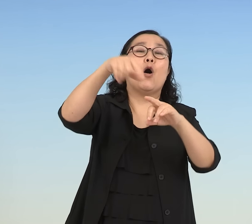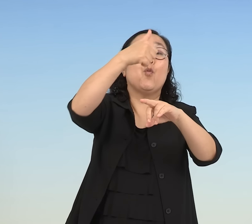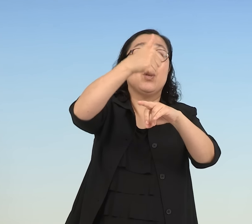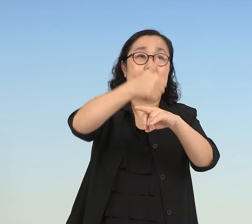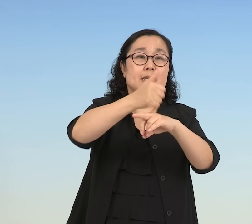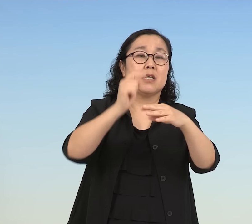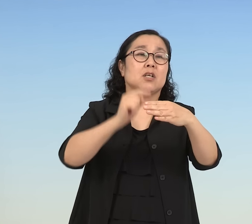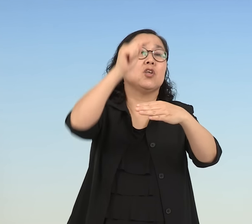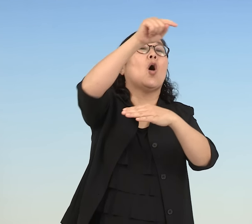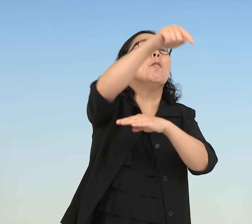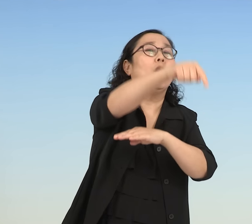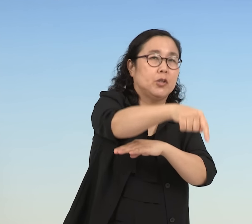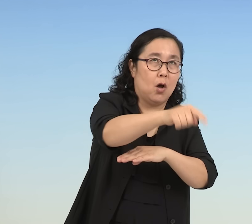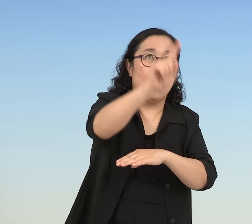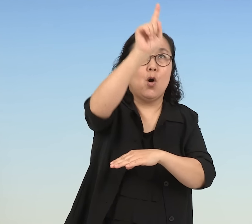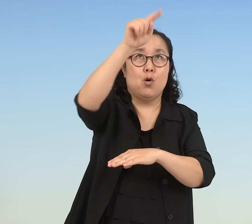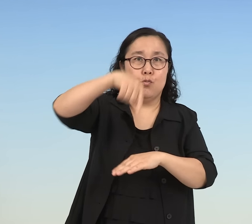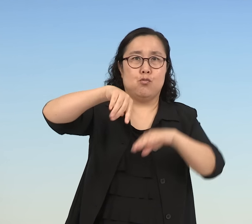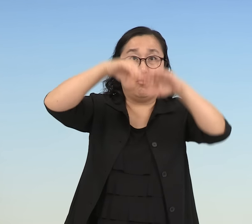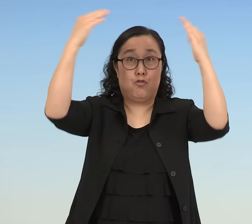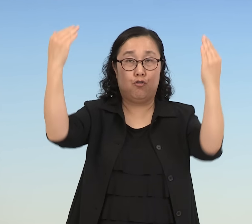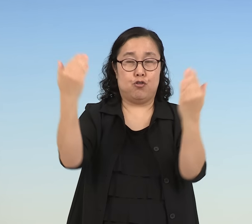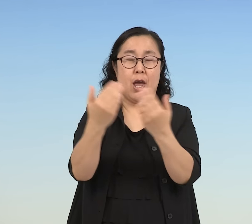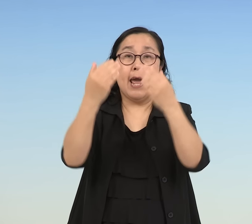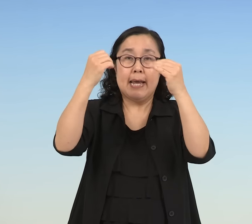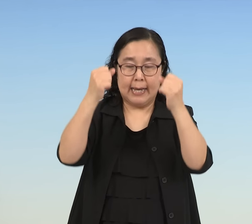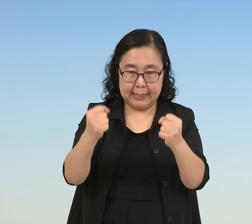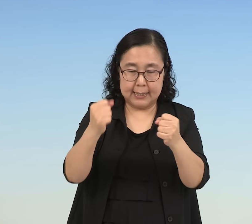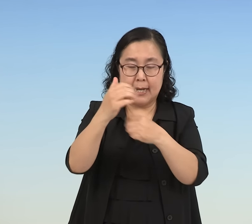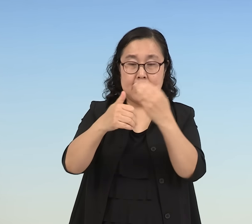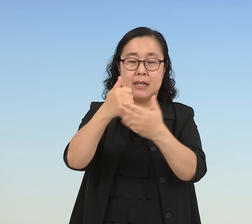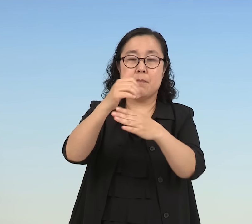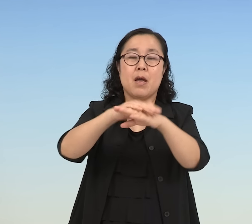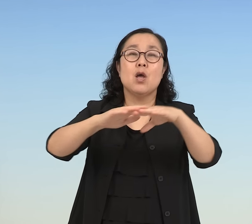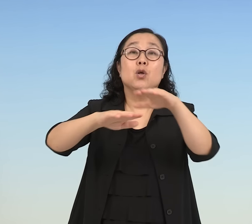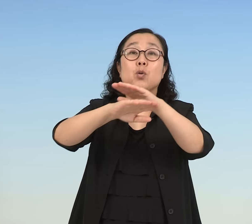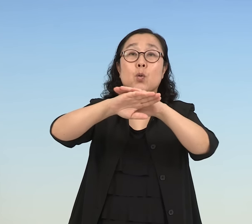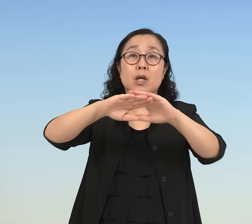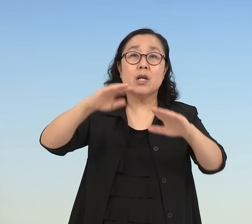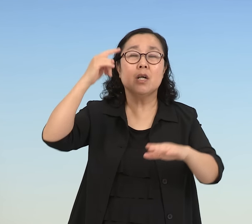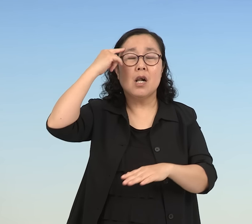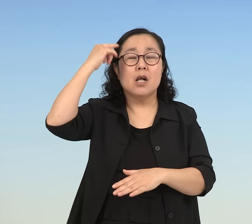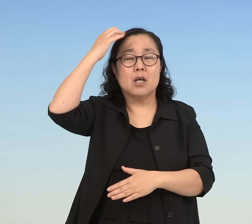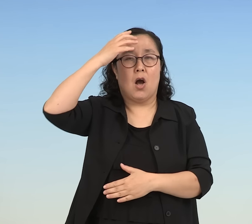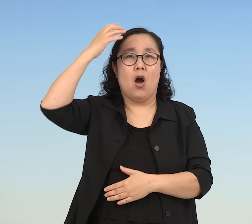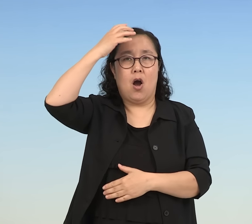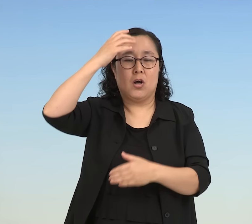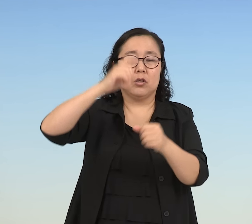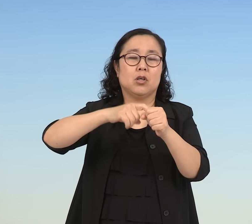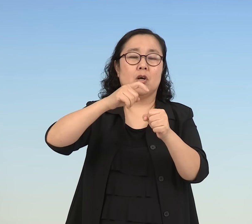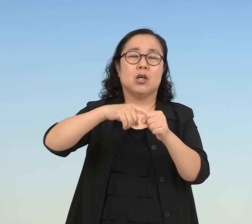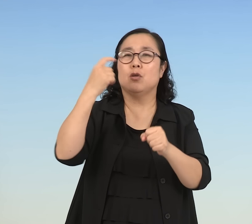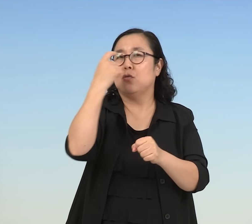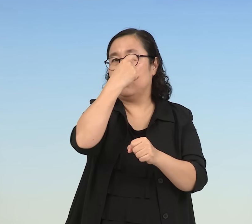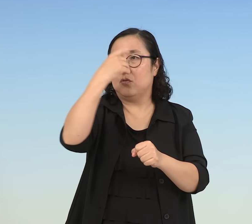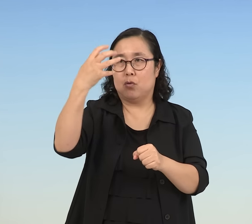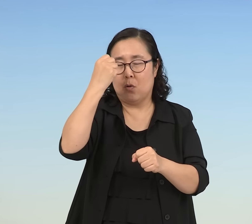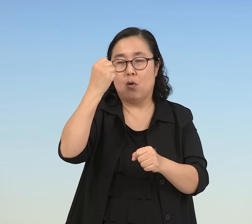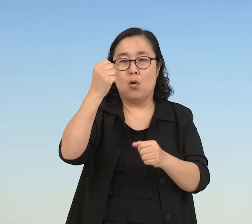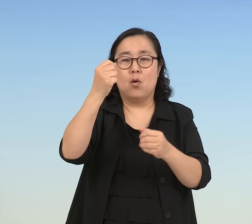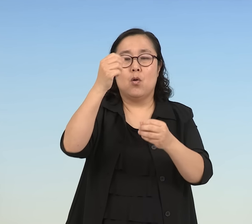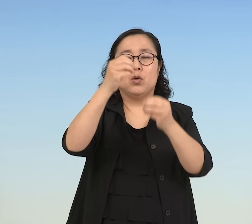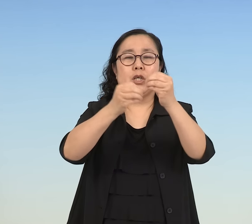그런 우주 너머, 자연 너머에 계시는 하나님의 손길을 그가 영적인 상상력을 가지고 이렇게 시로서